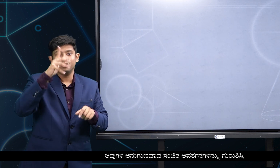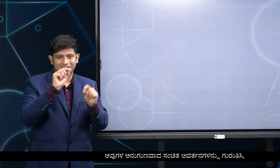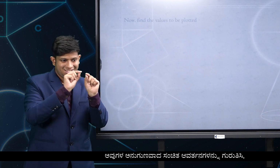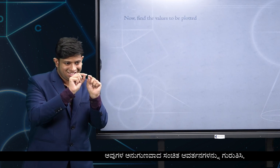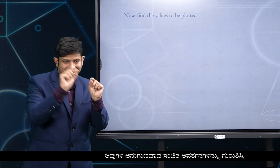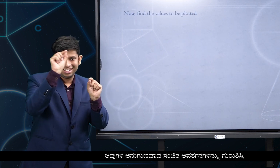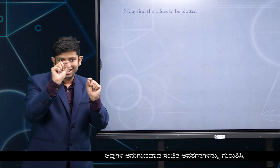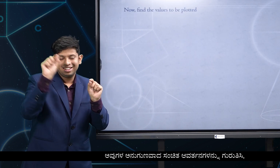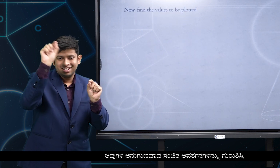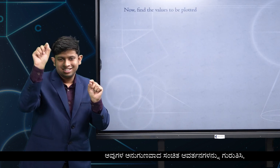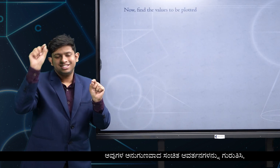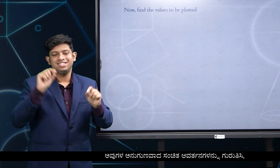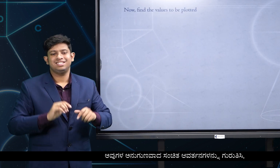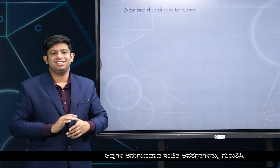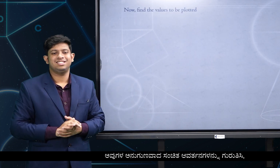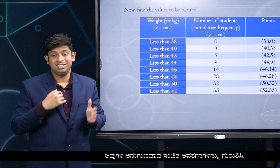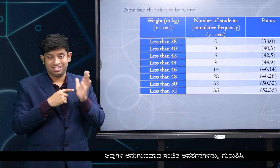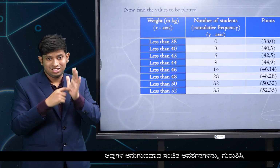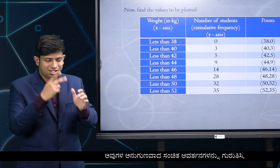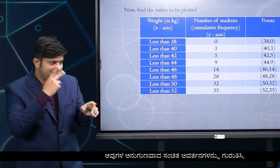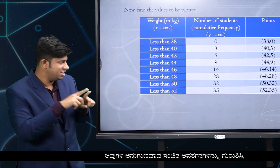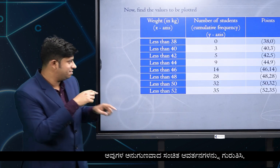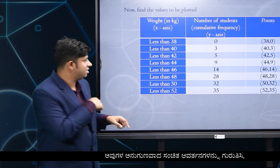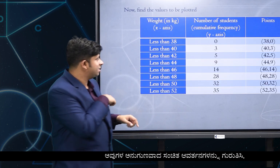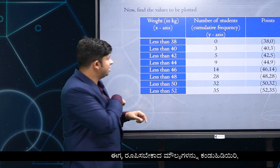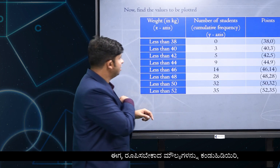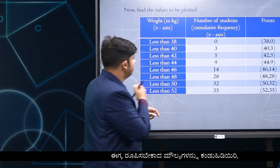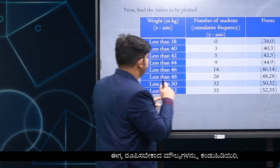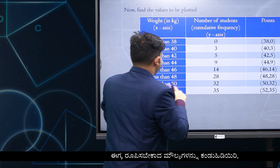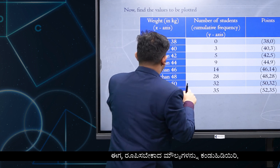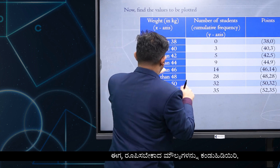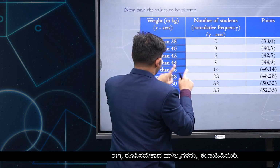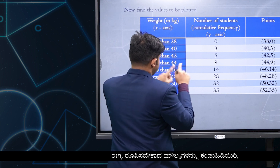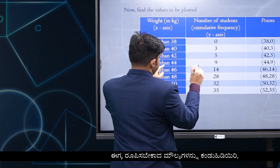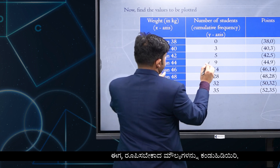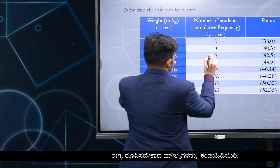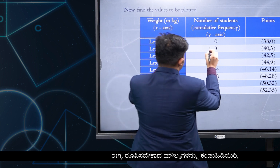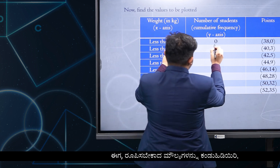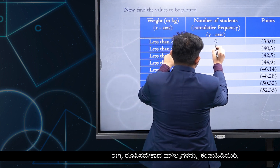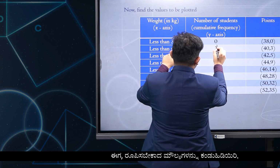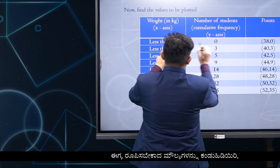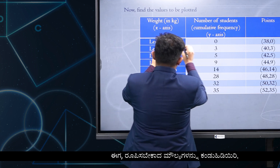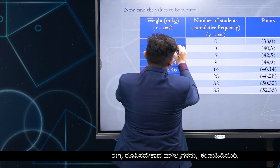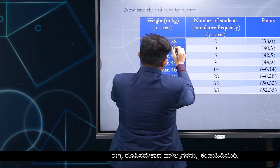ಅವುಗಳ ಅನುಗುಣವಾದ ಸಂಚಿತ ಆವರ್ತನಗಳನ್ನು ಗುರುತಿಸಿ. ಈಗ ರೂಪಿಸಬೇಕಾದ ಮೌಲ್ಯಗಳನ್ನು